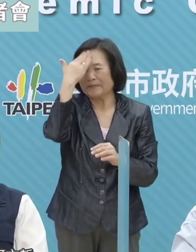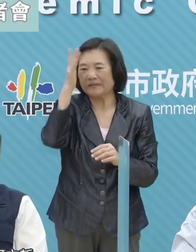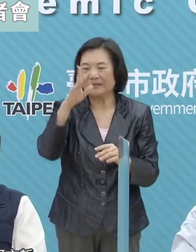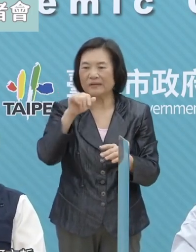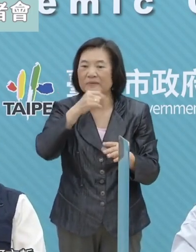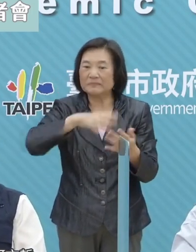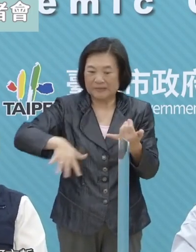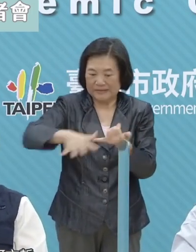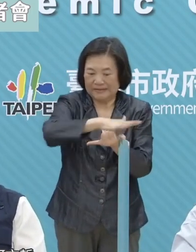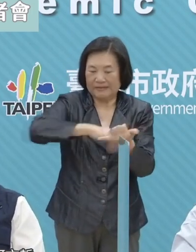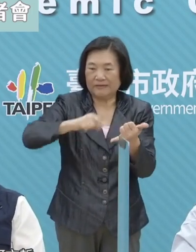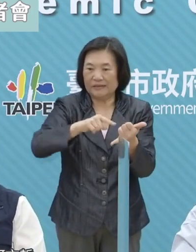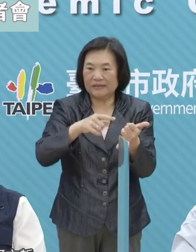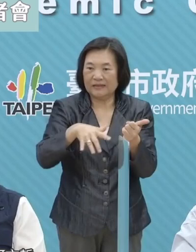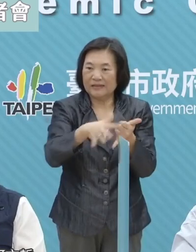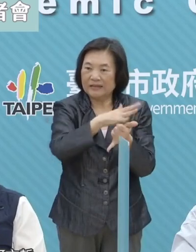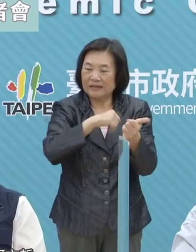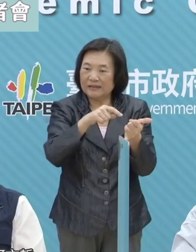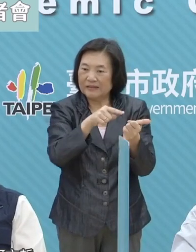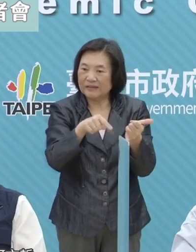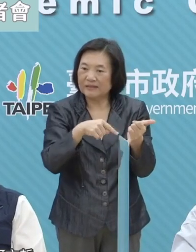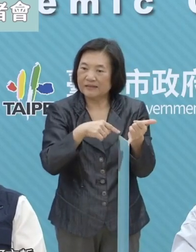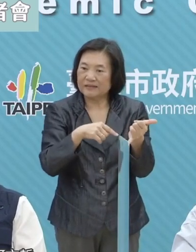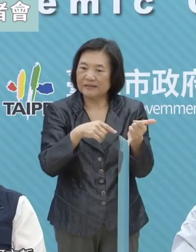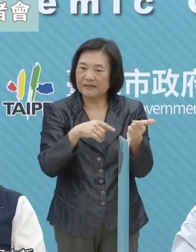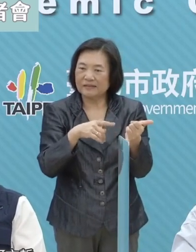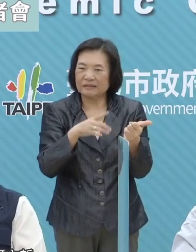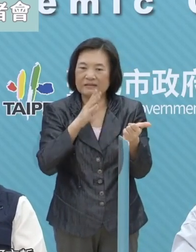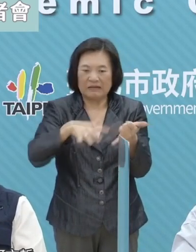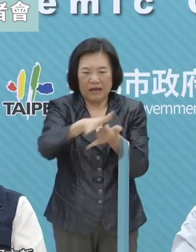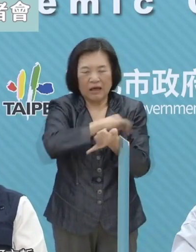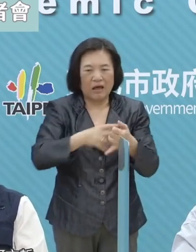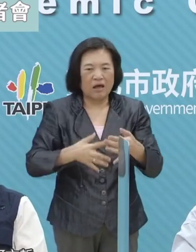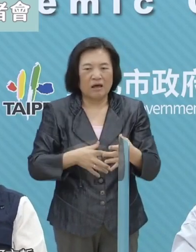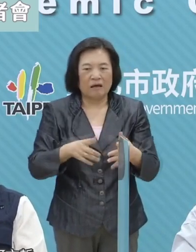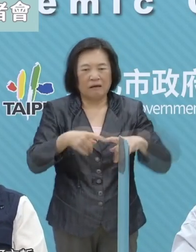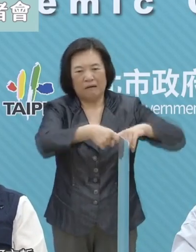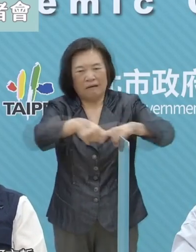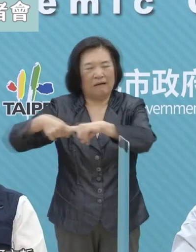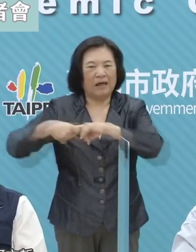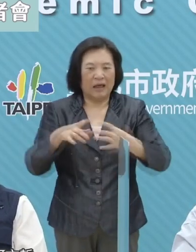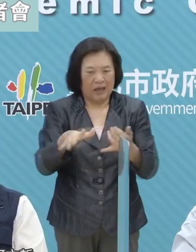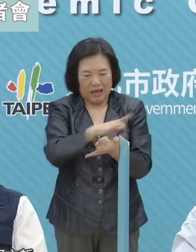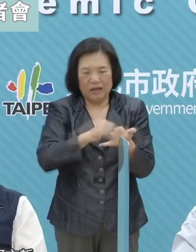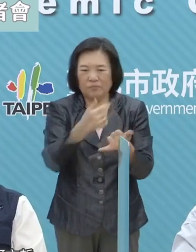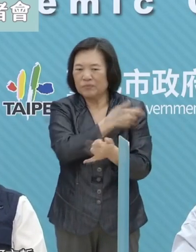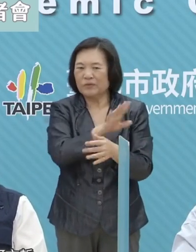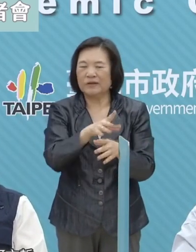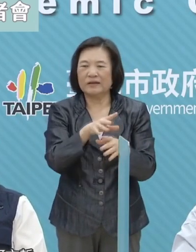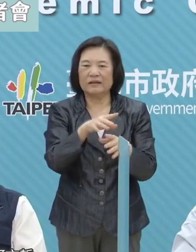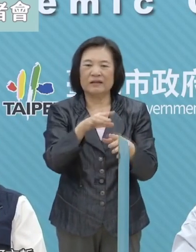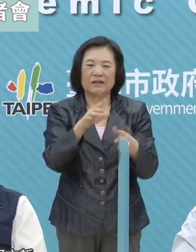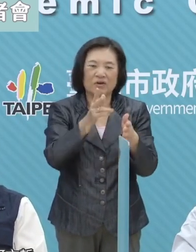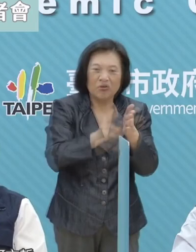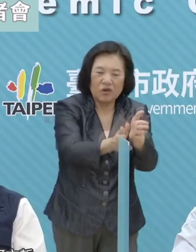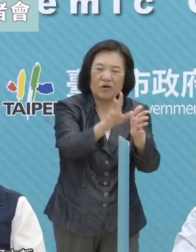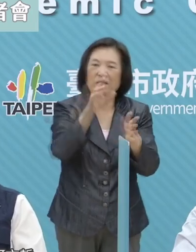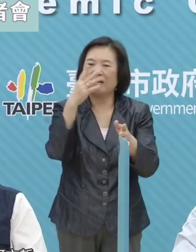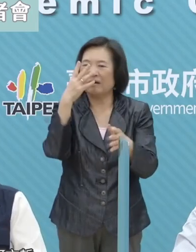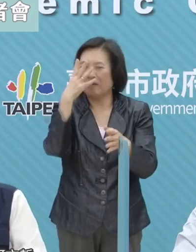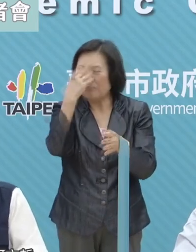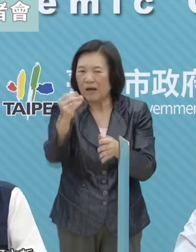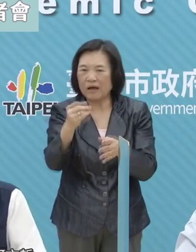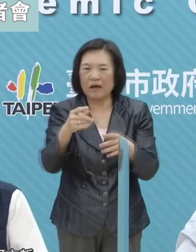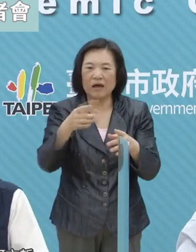道，实在是真的是同岛一命啊。因为不管透过高铁还是高速公路，根本就是连在一起的，所